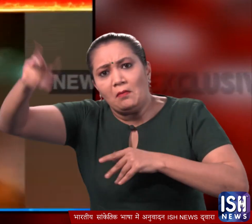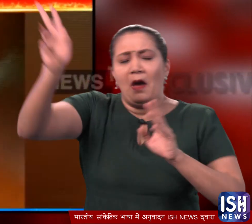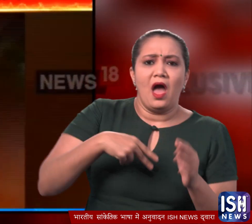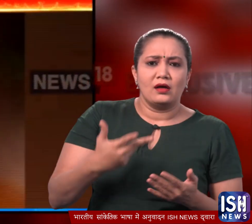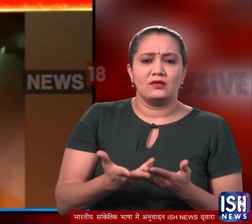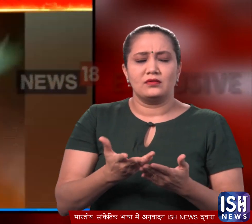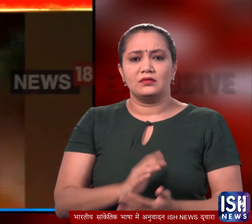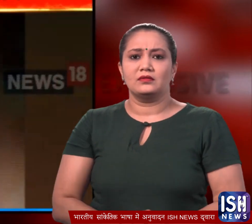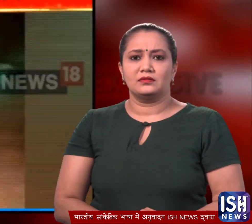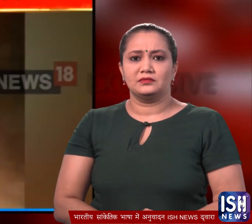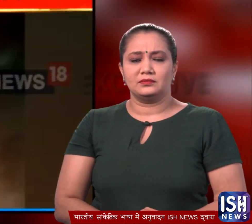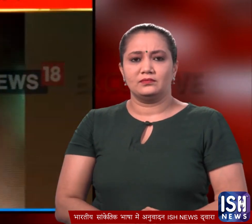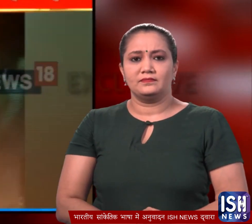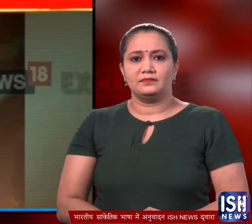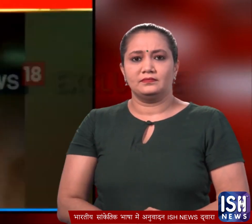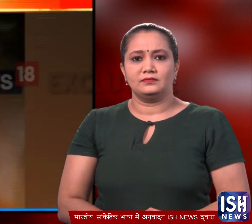आती।